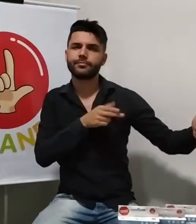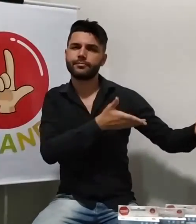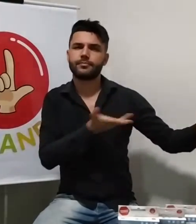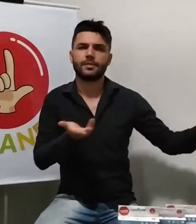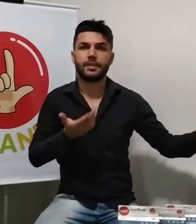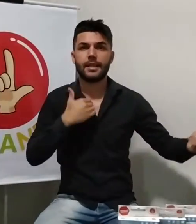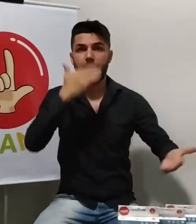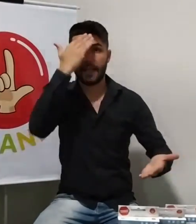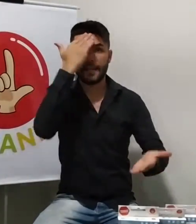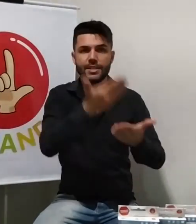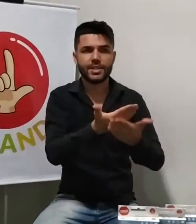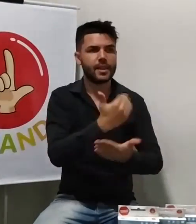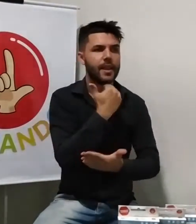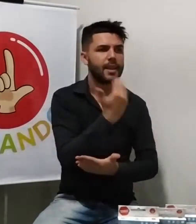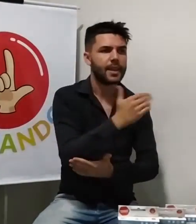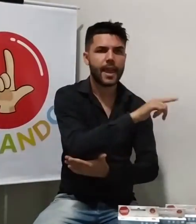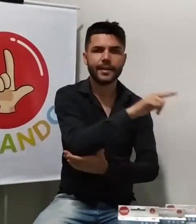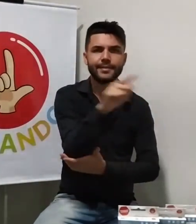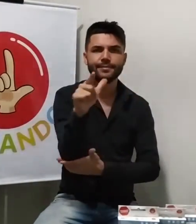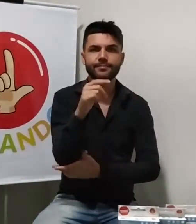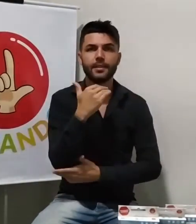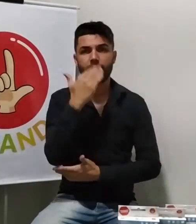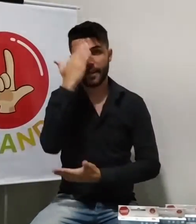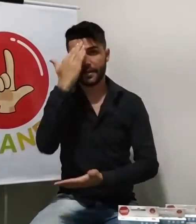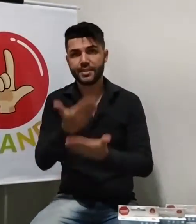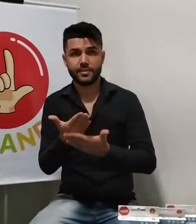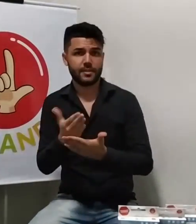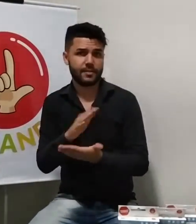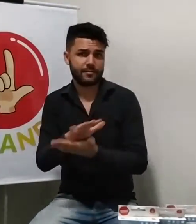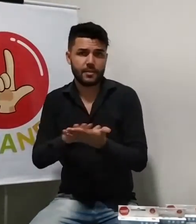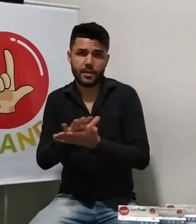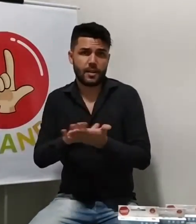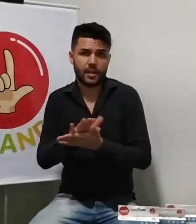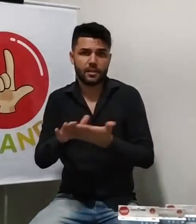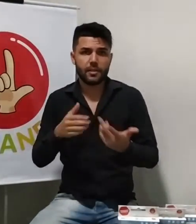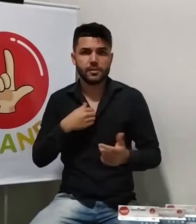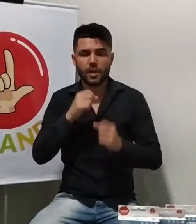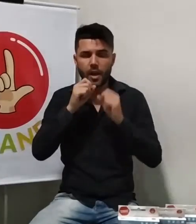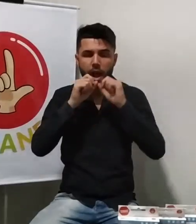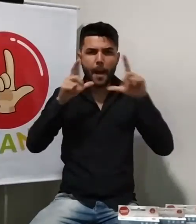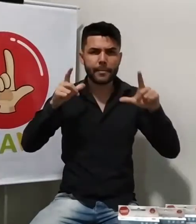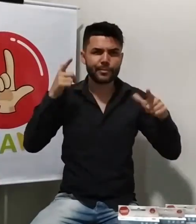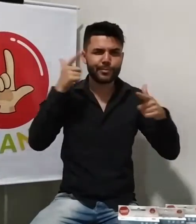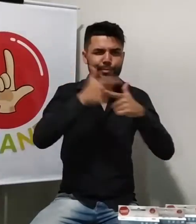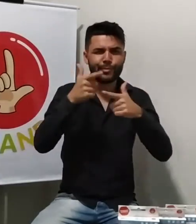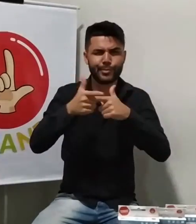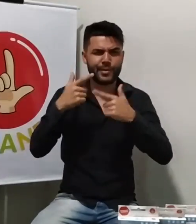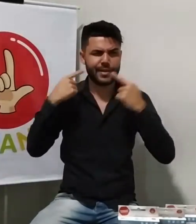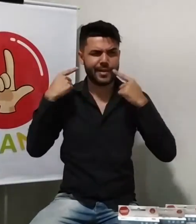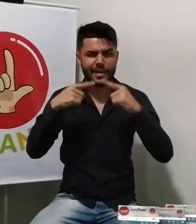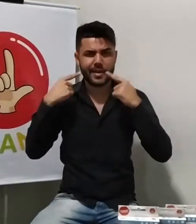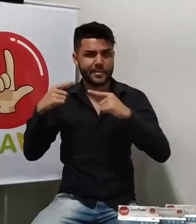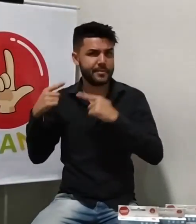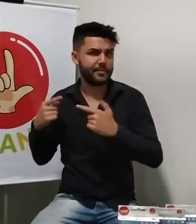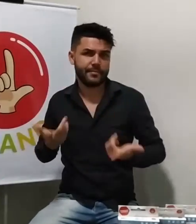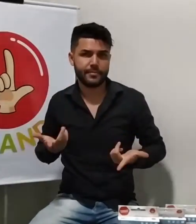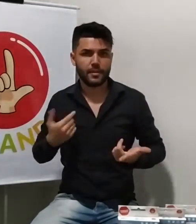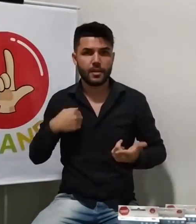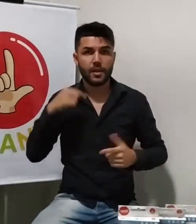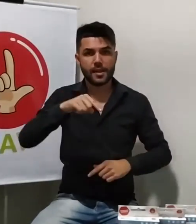acredita em nada, que tá amargo, que só abre a boca pra se lamuriar e pra reclamar. Isso é muito ruim. Talvez por essa razão, talvez por esse motivo, essa